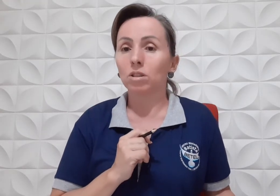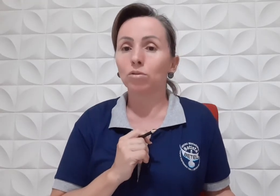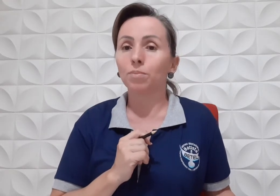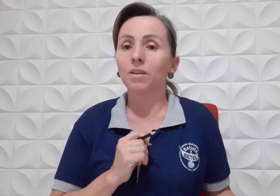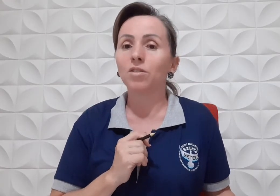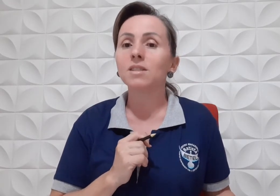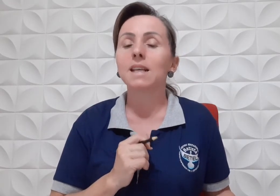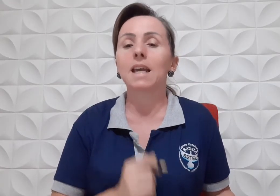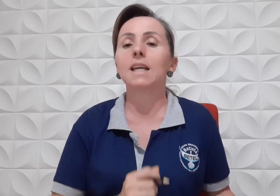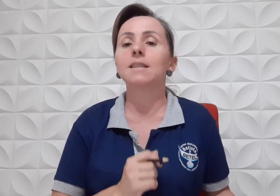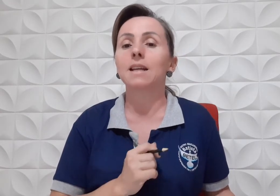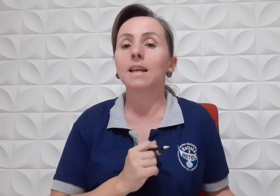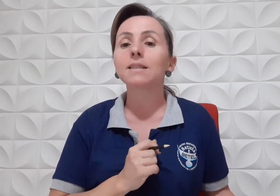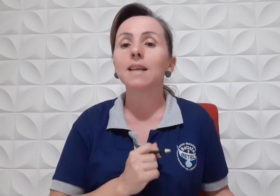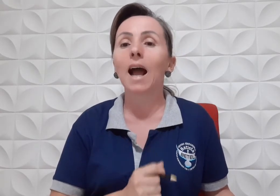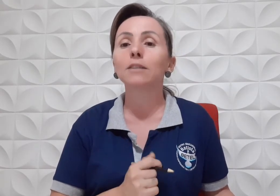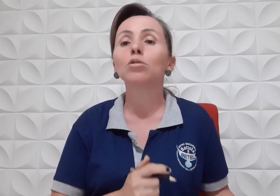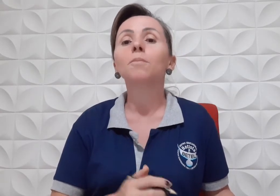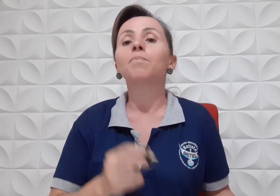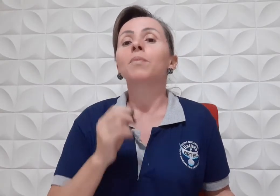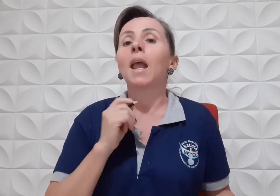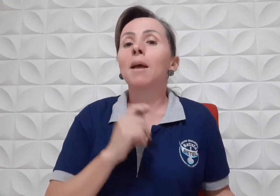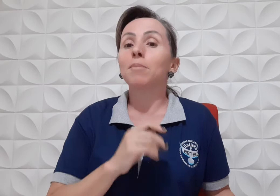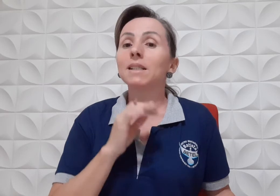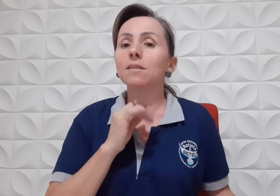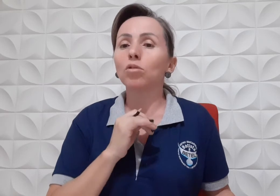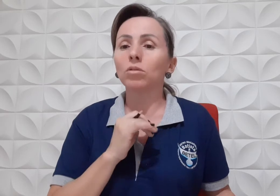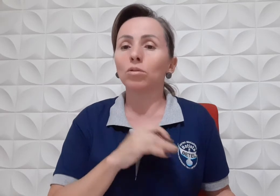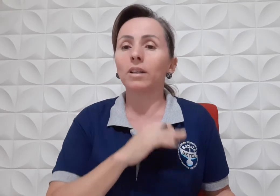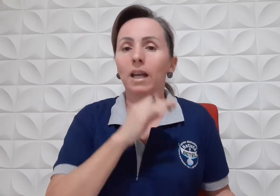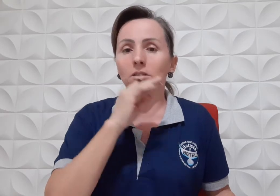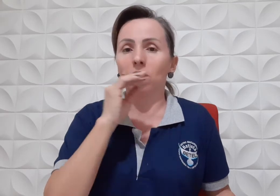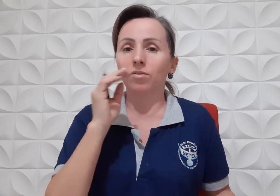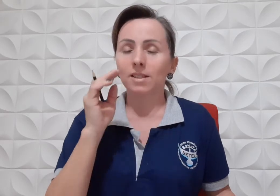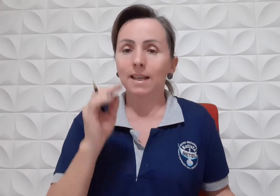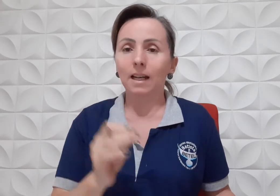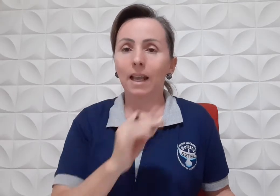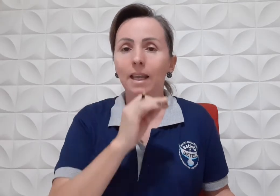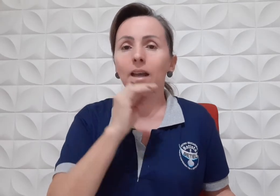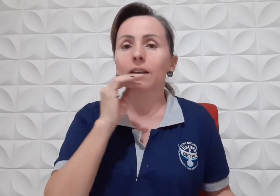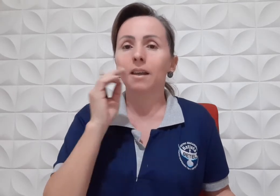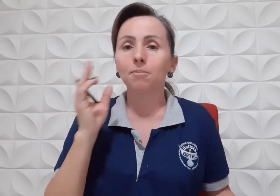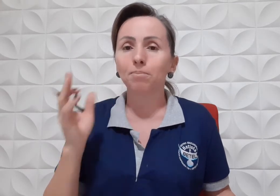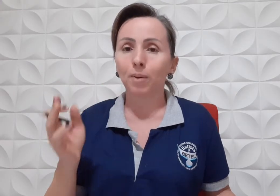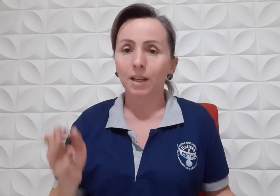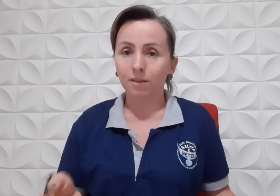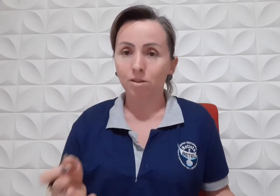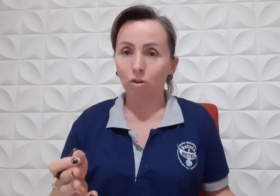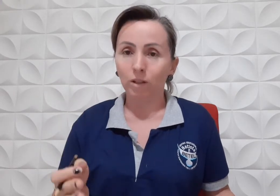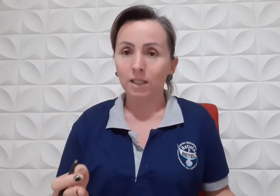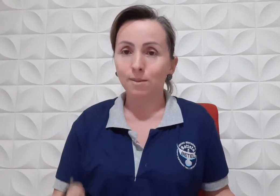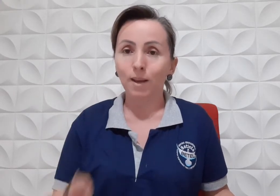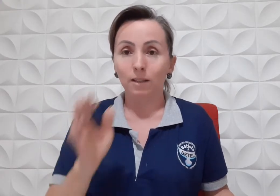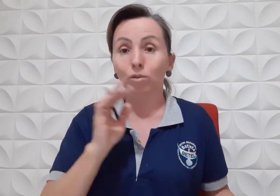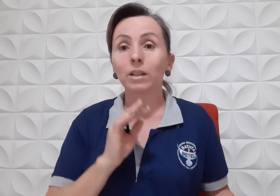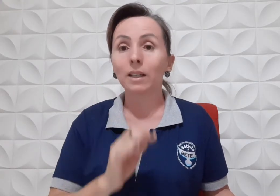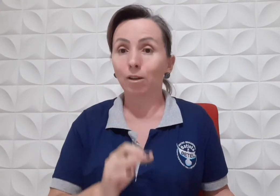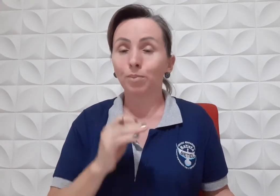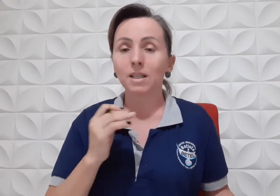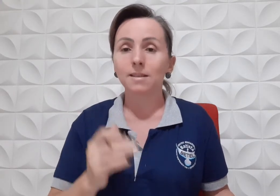Mandei um conteúdo para vocês, anexado, mas esse conteúdo eu quero só que você leia e amplie o seu conhecimento. Não